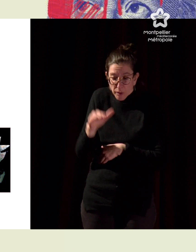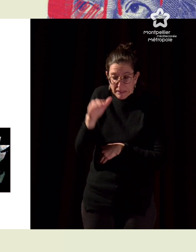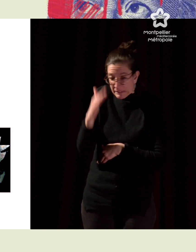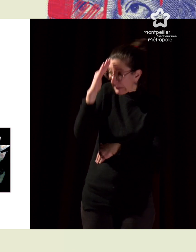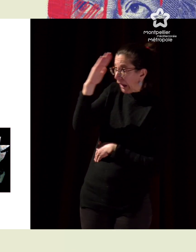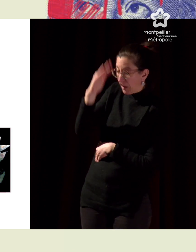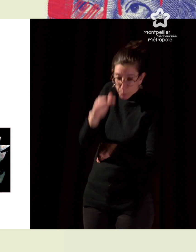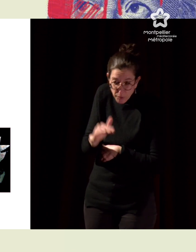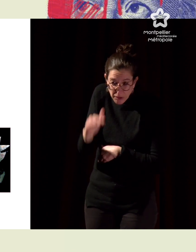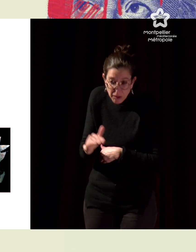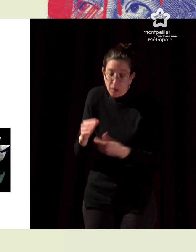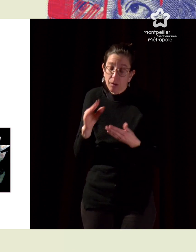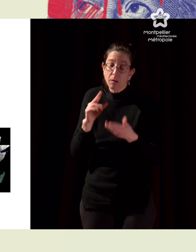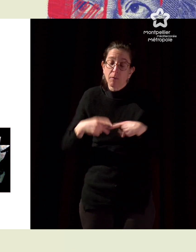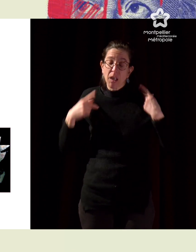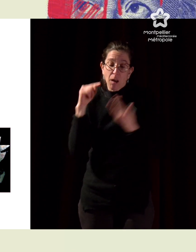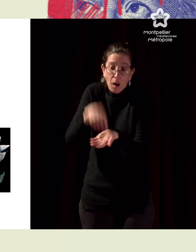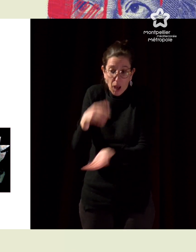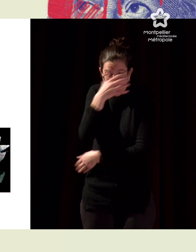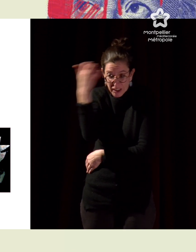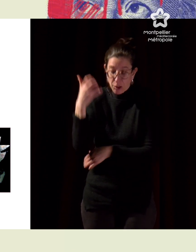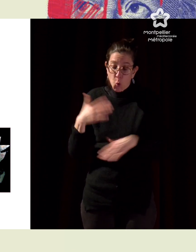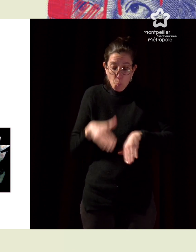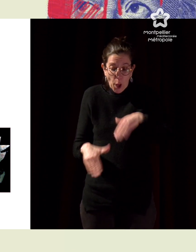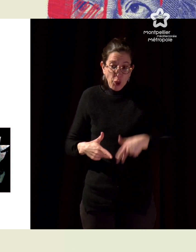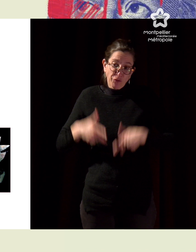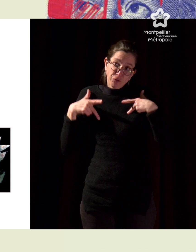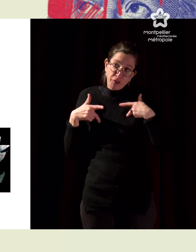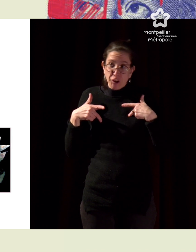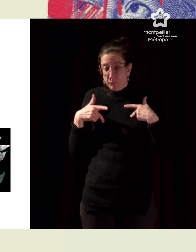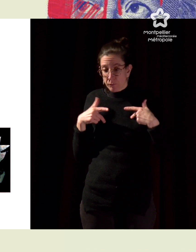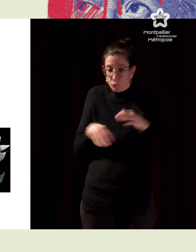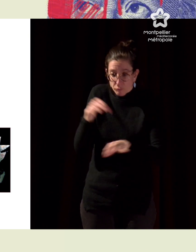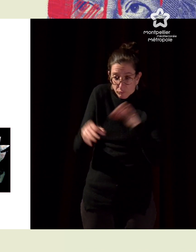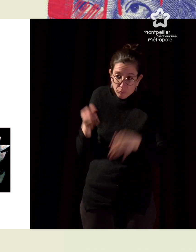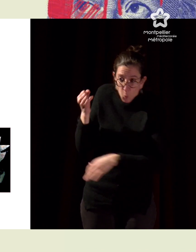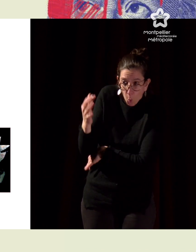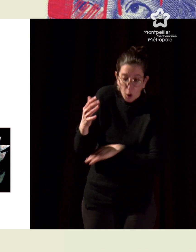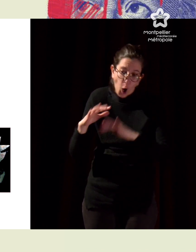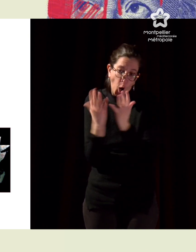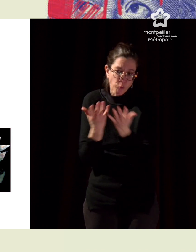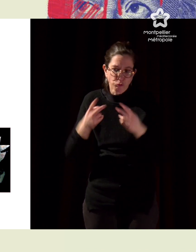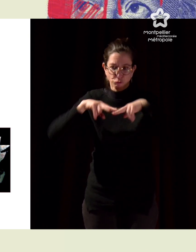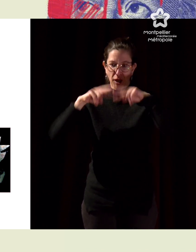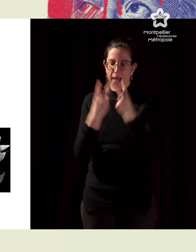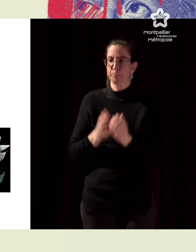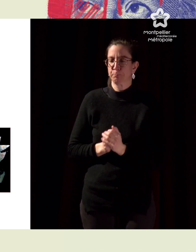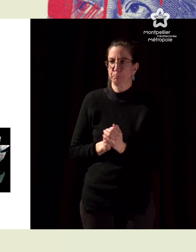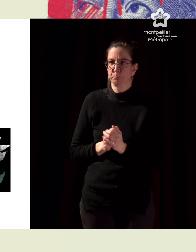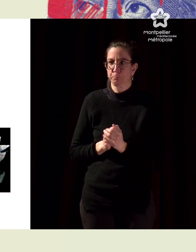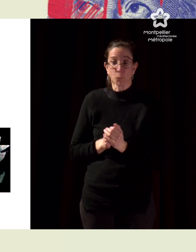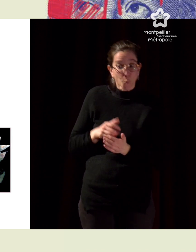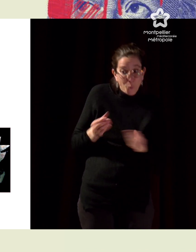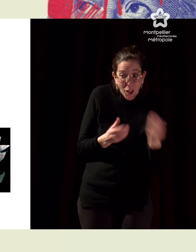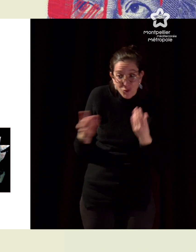Afrique, qui en général ont un mode de vie plutôt de chasseurs-cueilleurs et qui côtoient, qui vivent avec